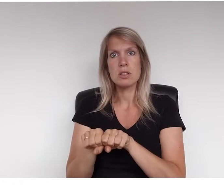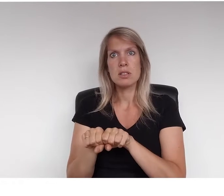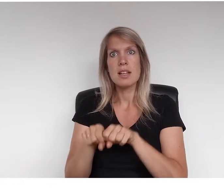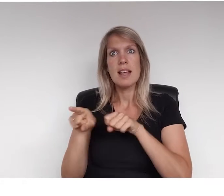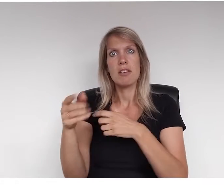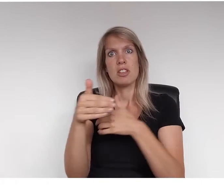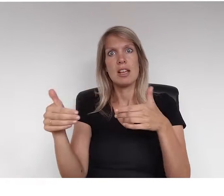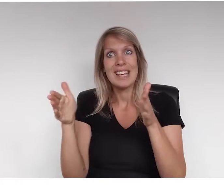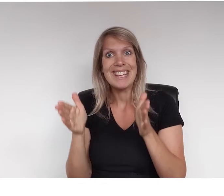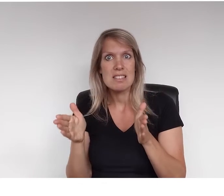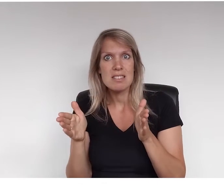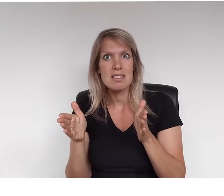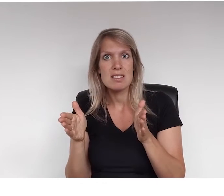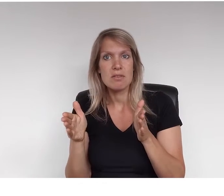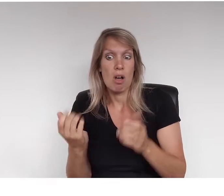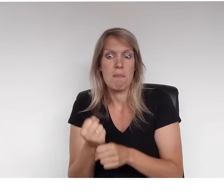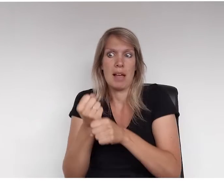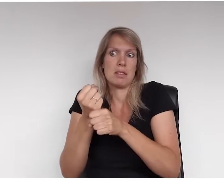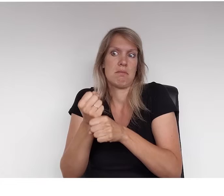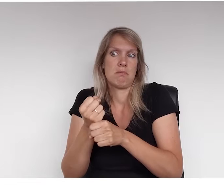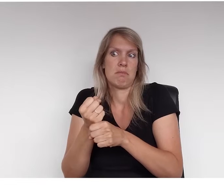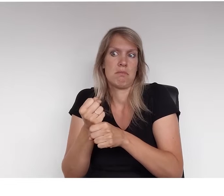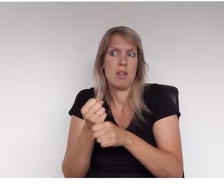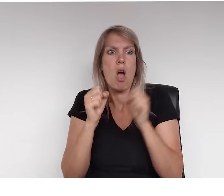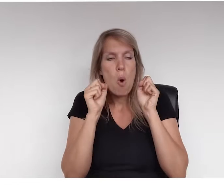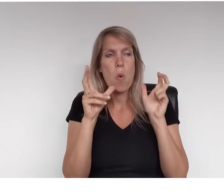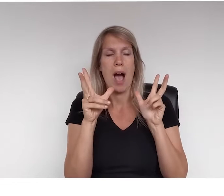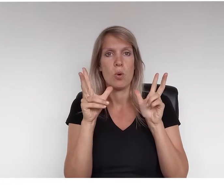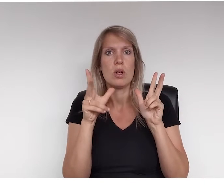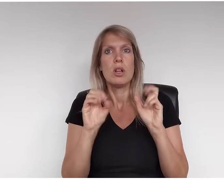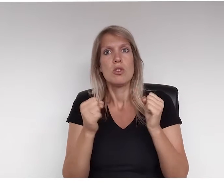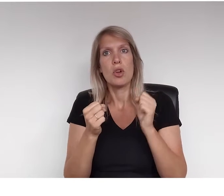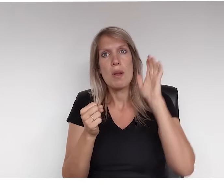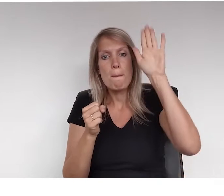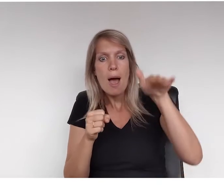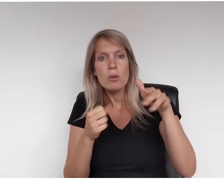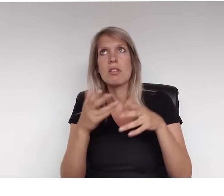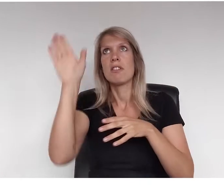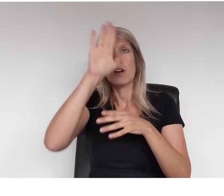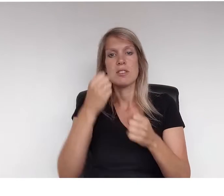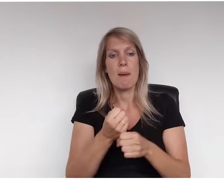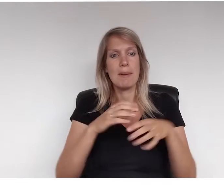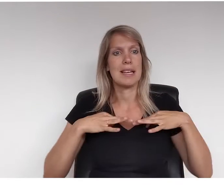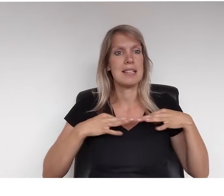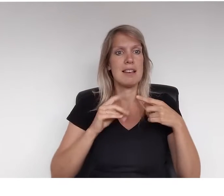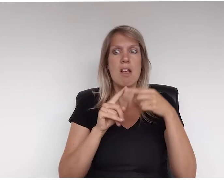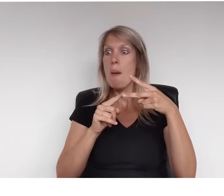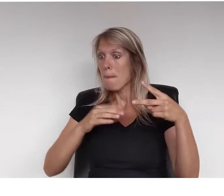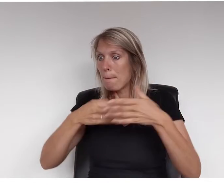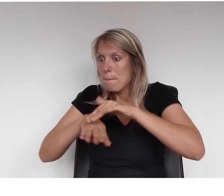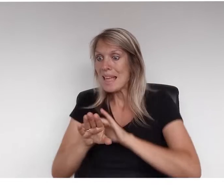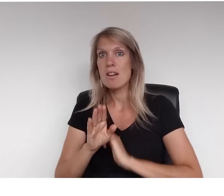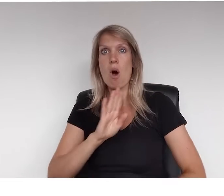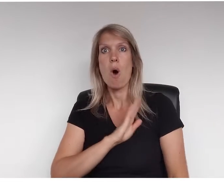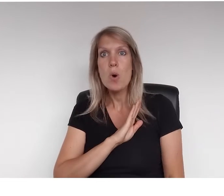of bijvoorbeeld wel een mooie kist van gemaakt. Wauw! Dus we kunnen buiten van Gods schepping genieten. En binnen! Maar ook binnen! Gaaf, hè?